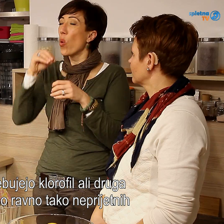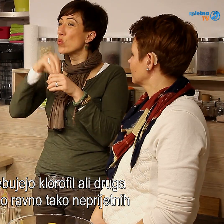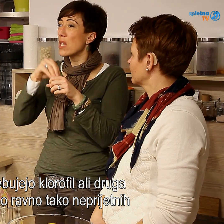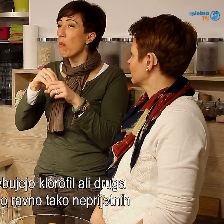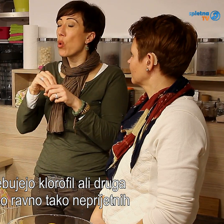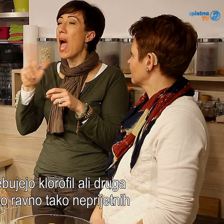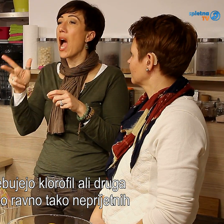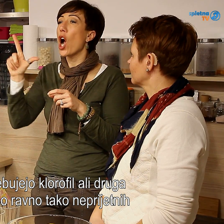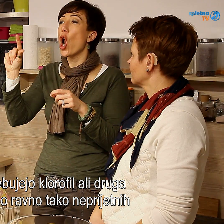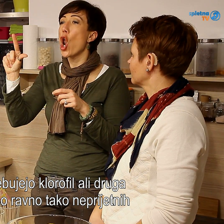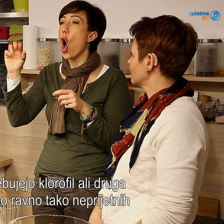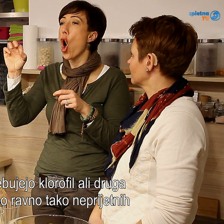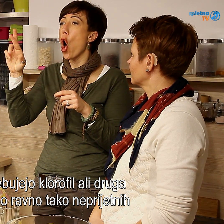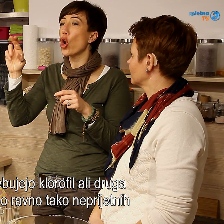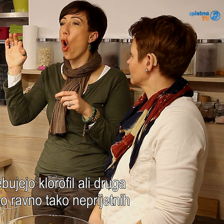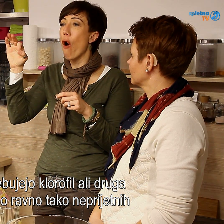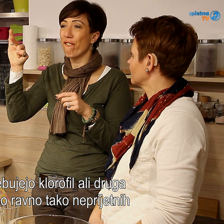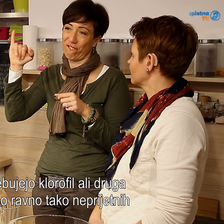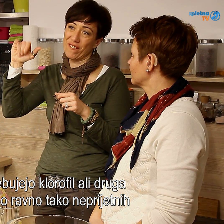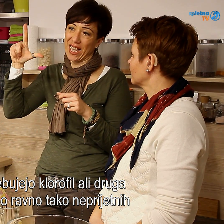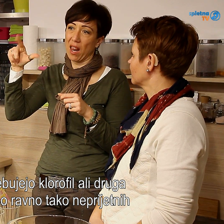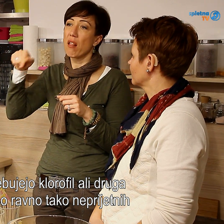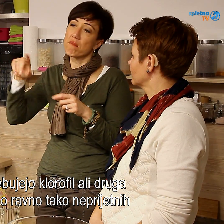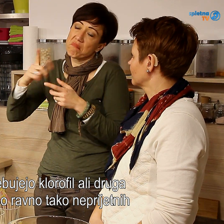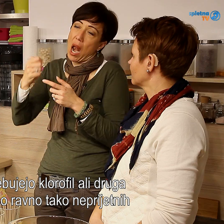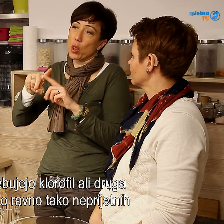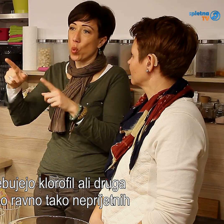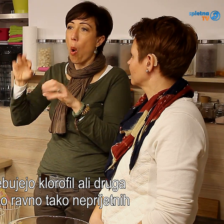vsebujejo klorofil ali druga barvila,